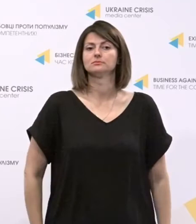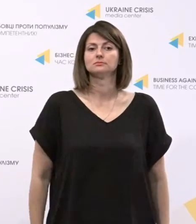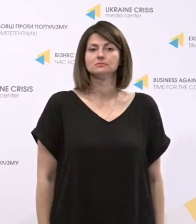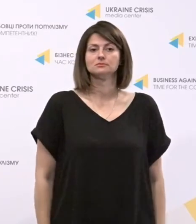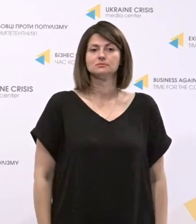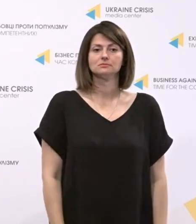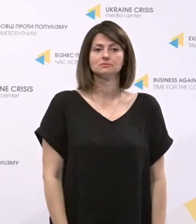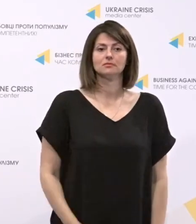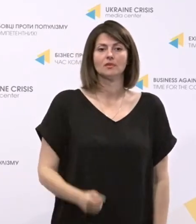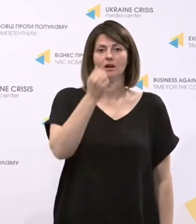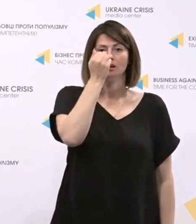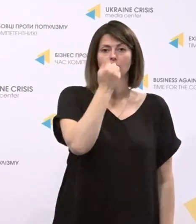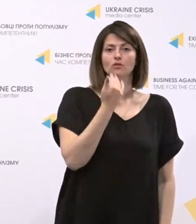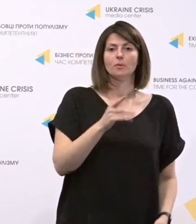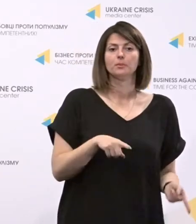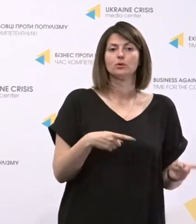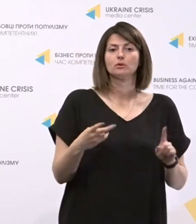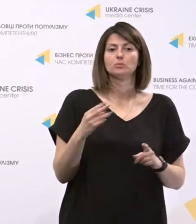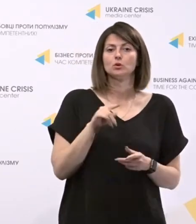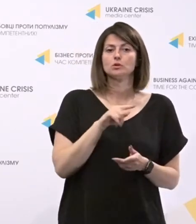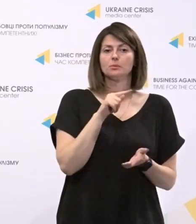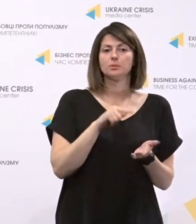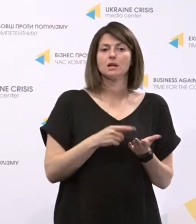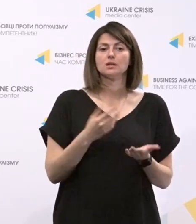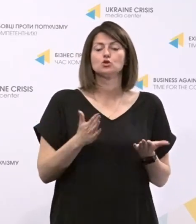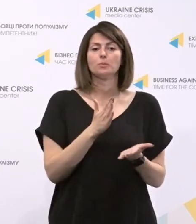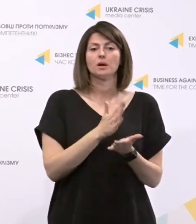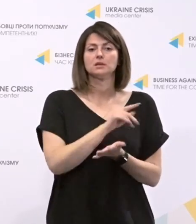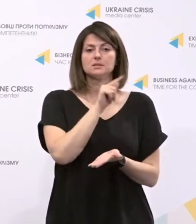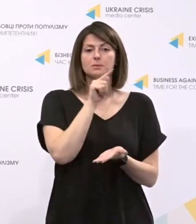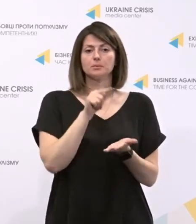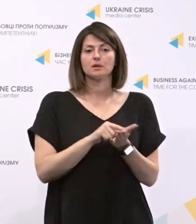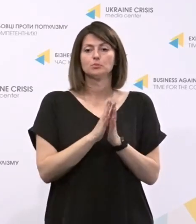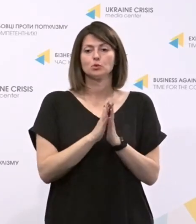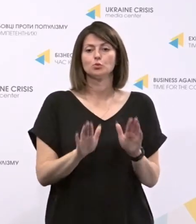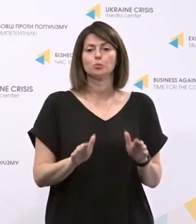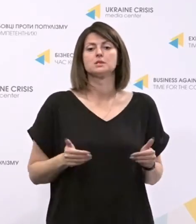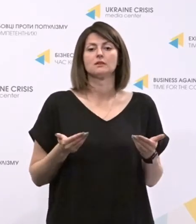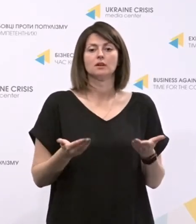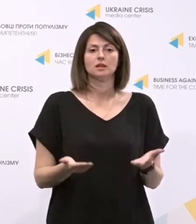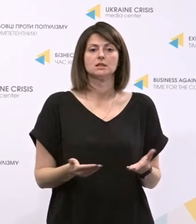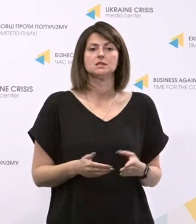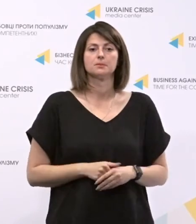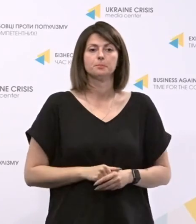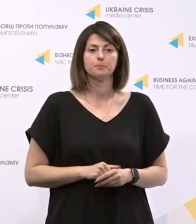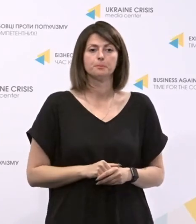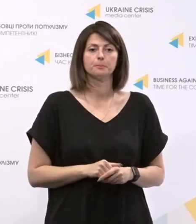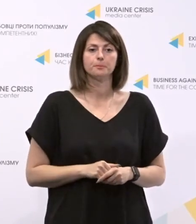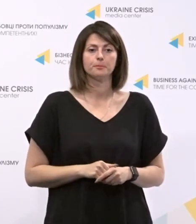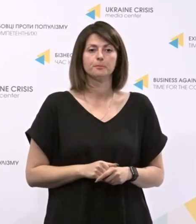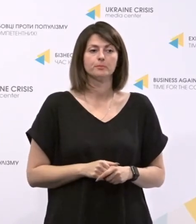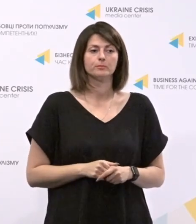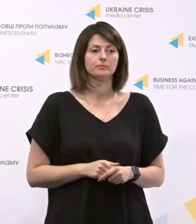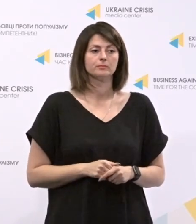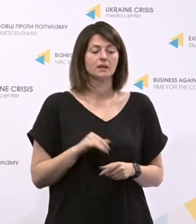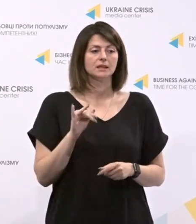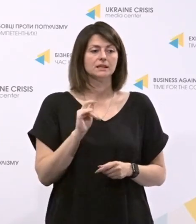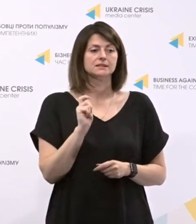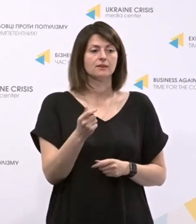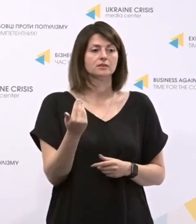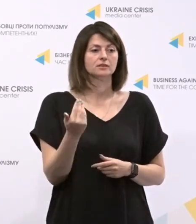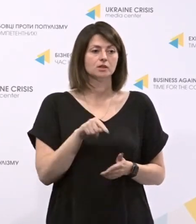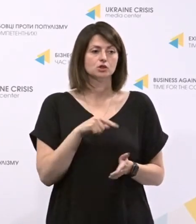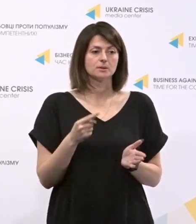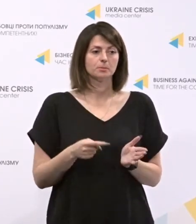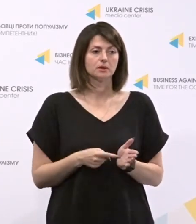Дякую вам. Thank you. And now we switch to Q&A. If you have questions, you introduce yourself, please,